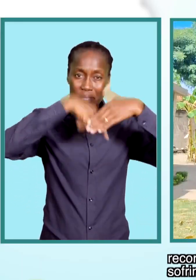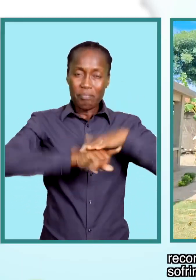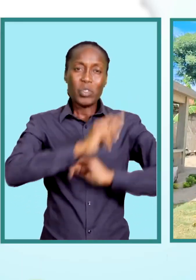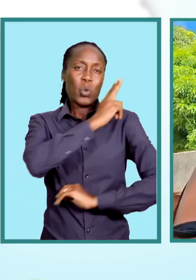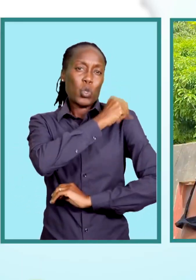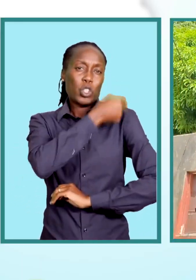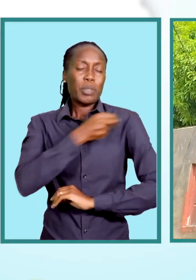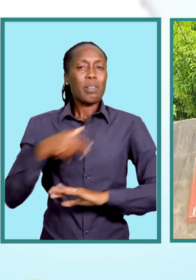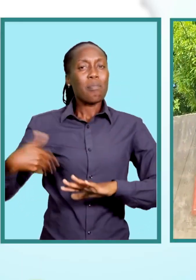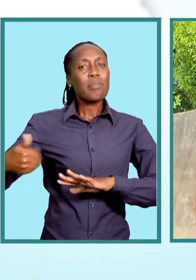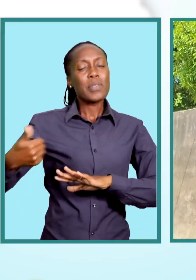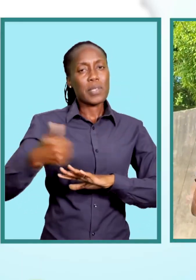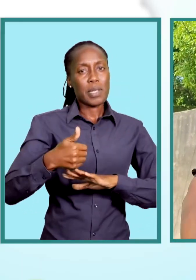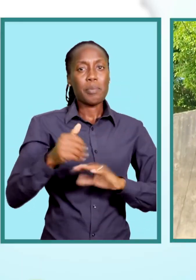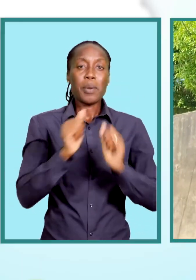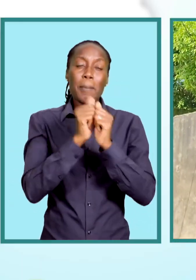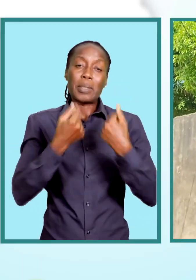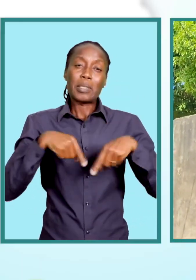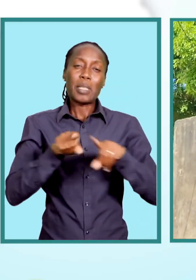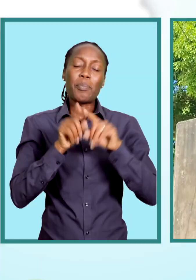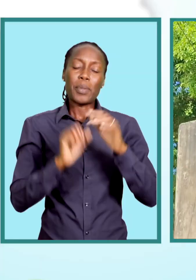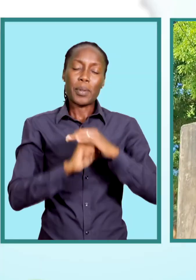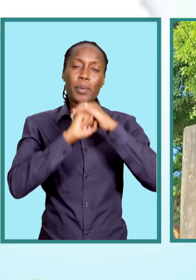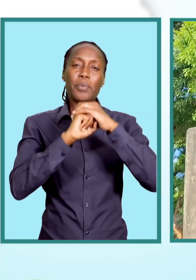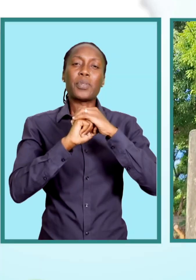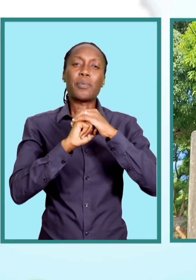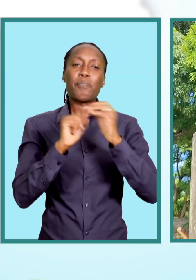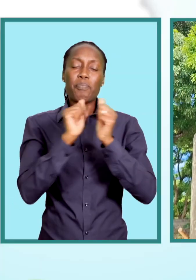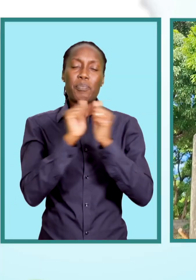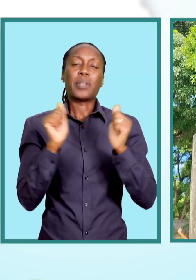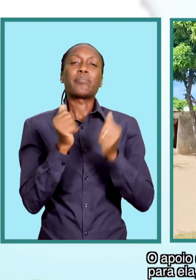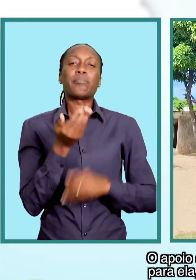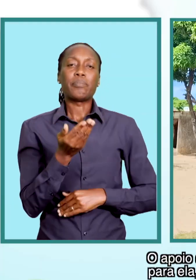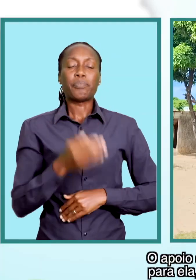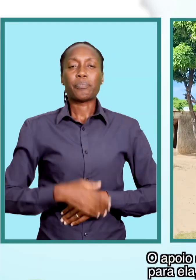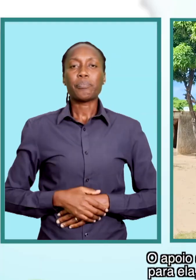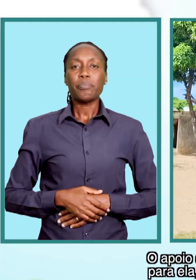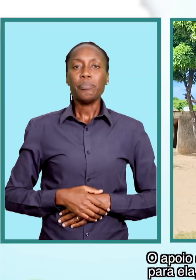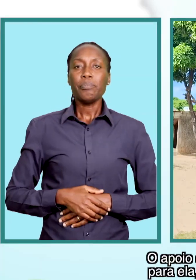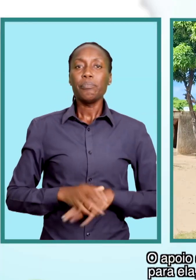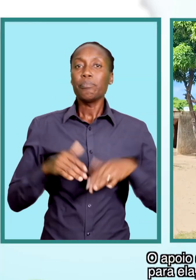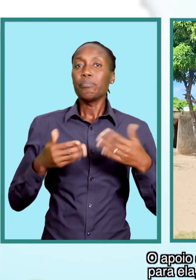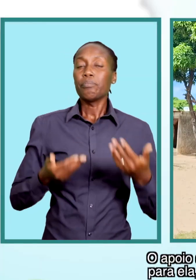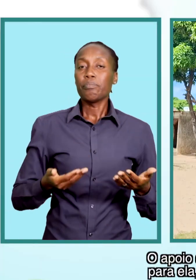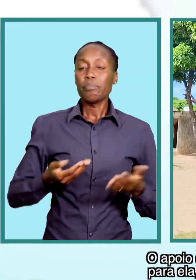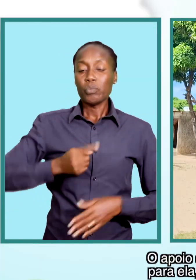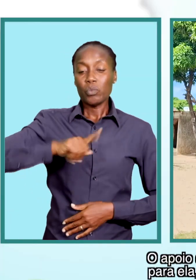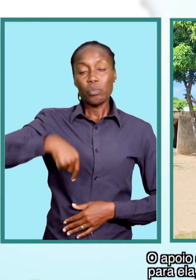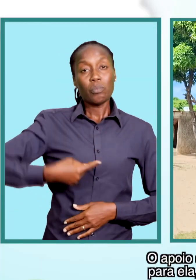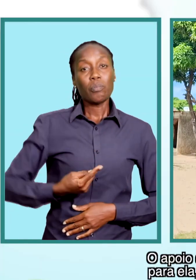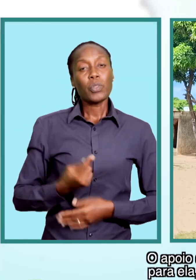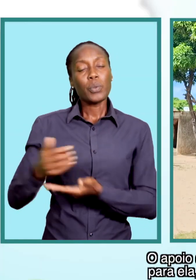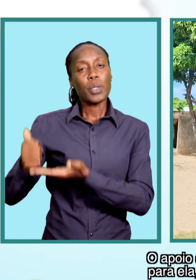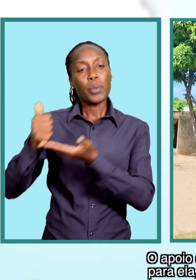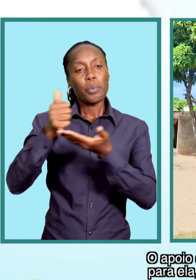aos hospitais, mas também pela fé, que nunca abandonaram. O apoio que nós